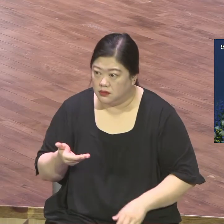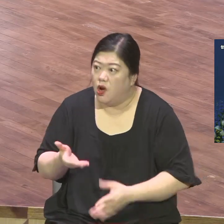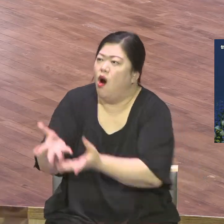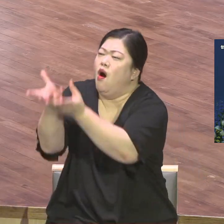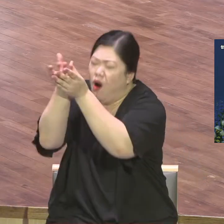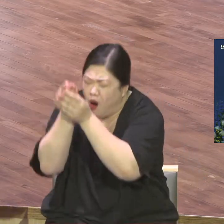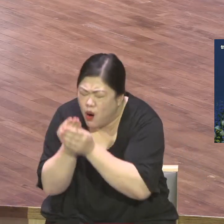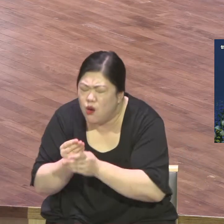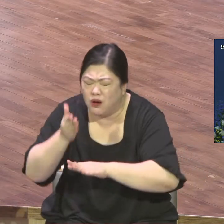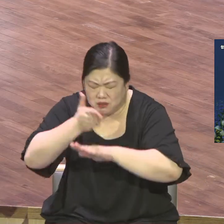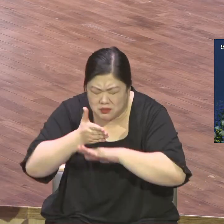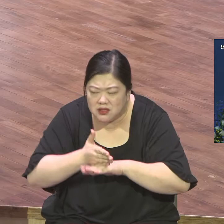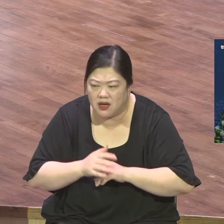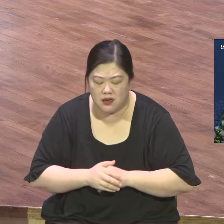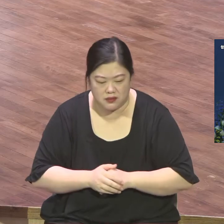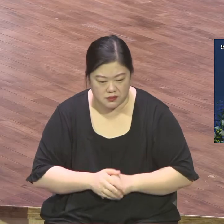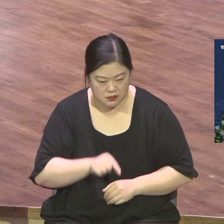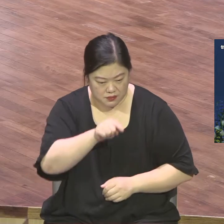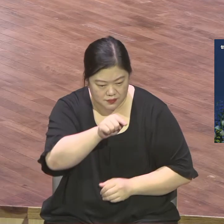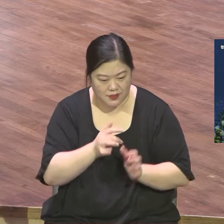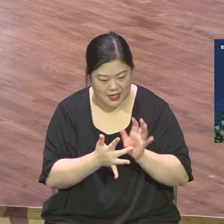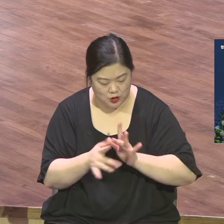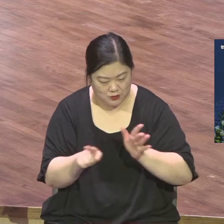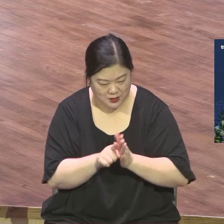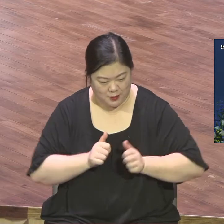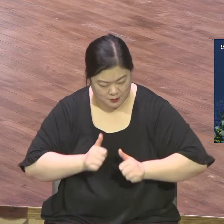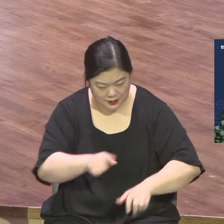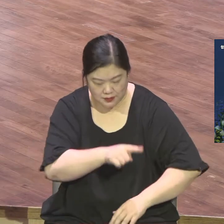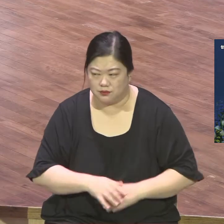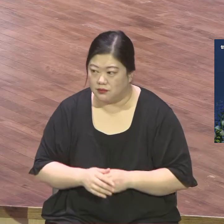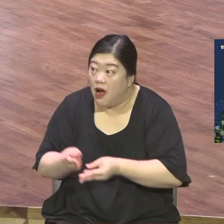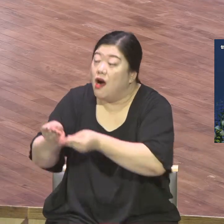감사합니다. 예수를 가까운 교회는 예수 믿어.